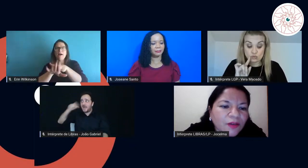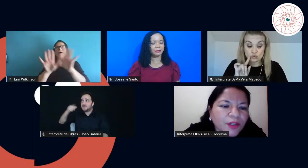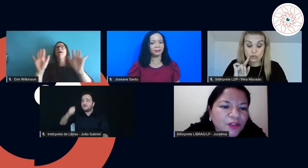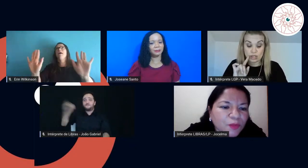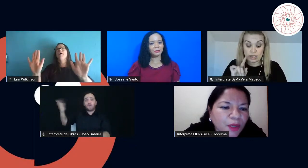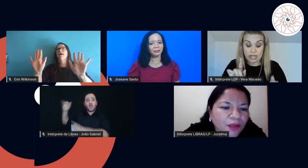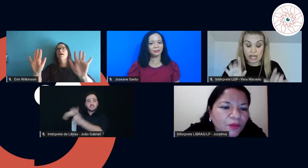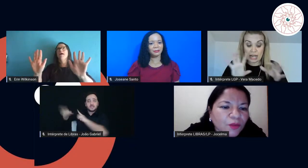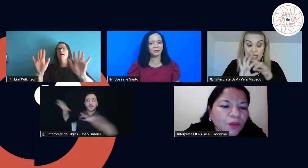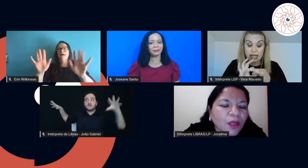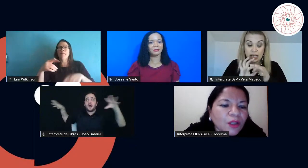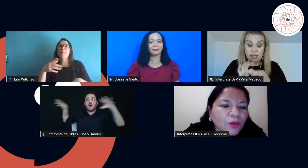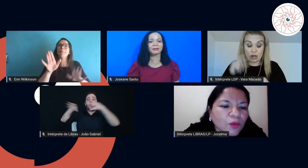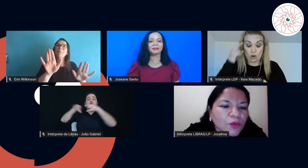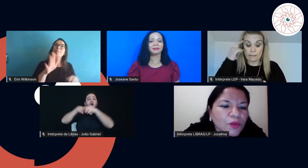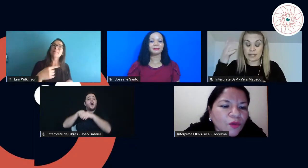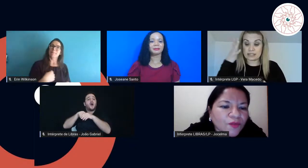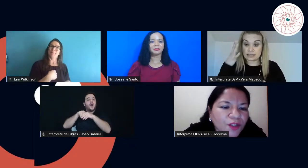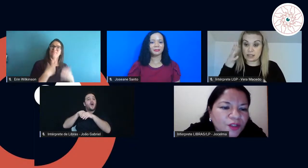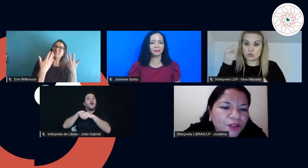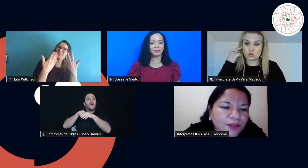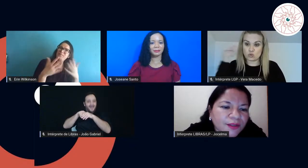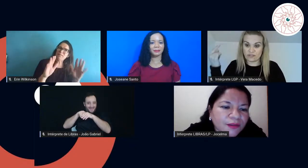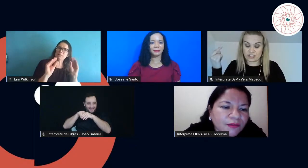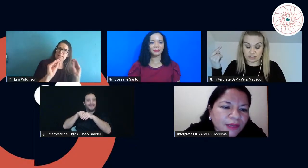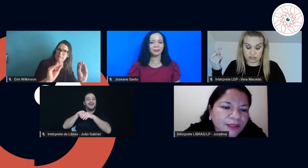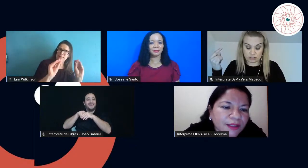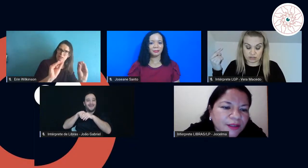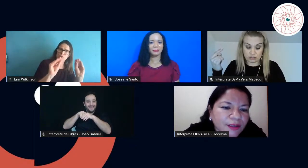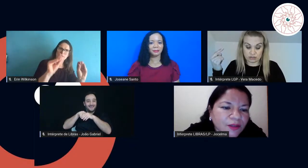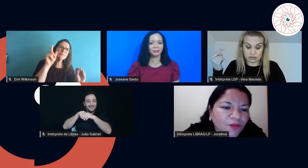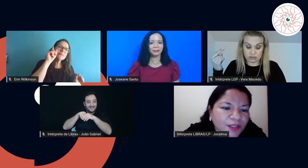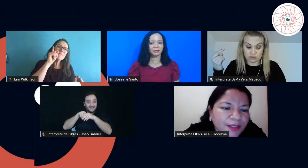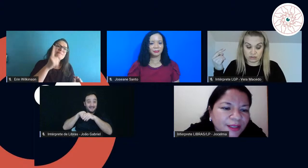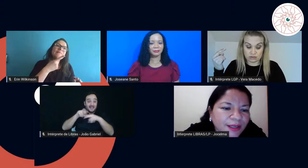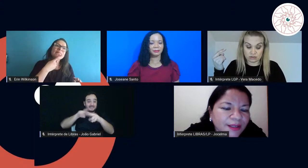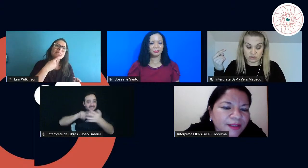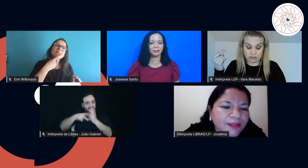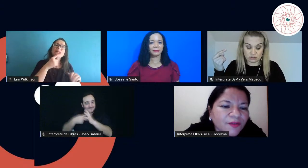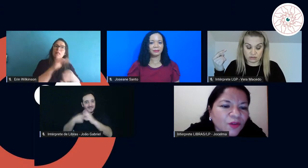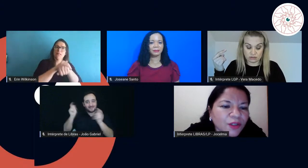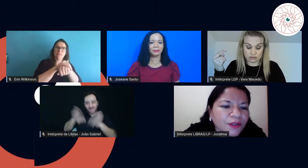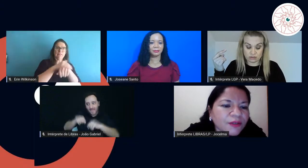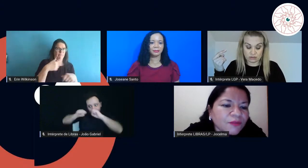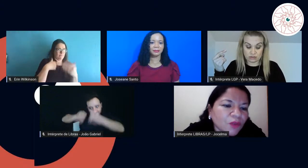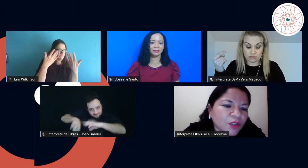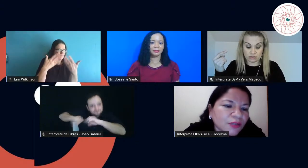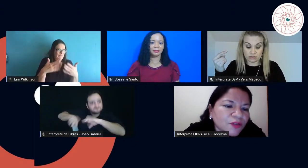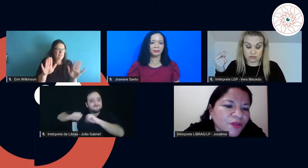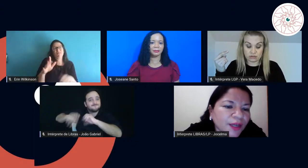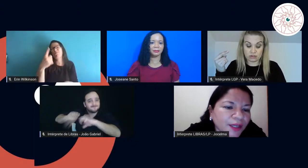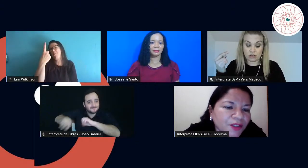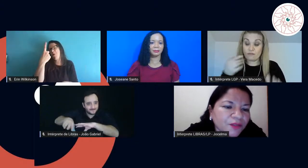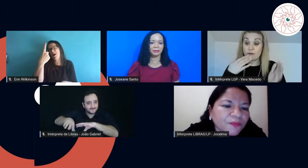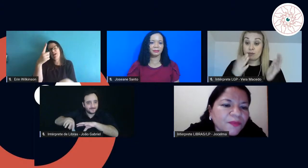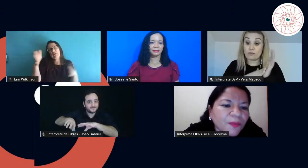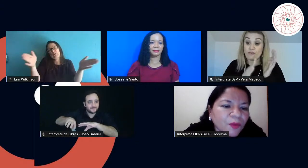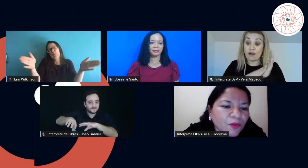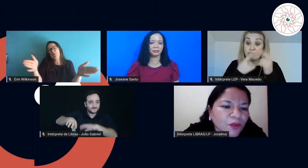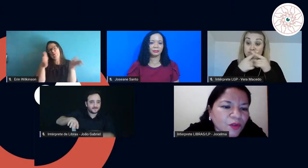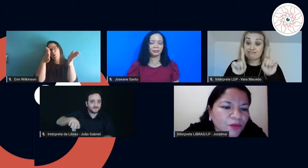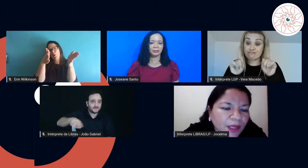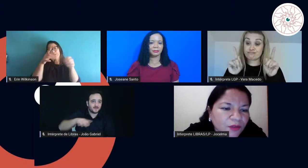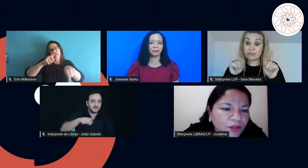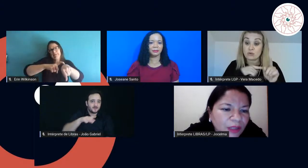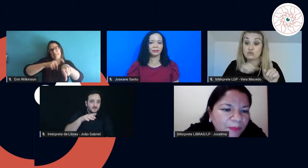relação ao entendimento dos ouvintes, das crianças ouvintes inglesas, foi mostrado diferente